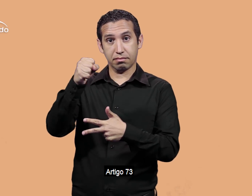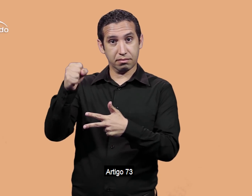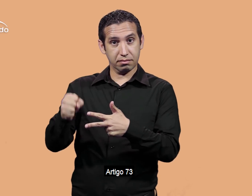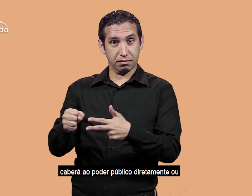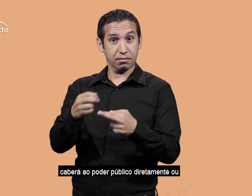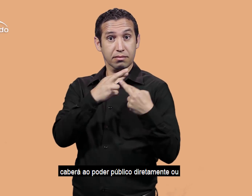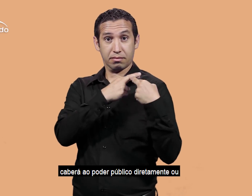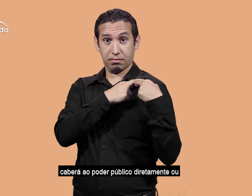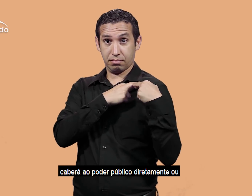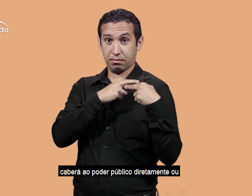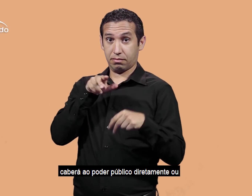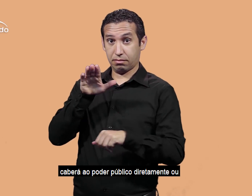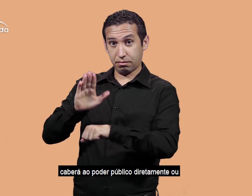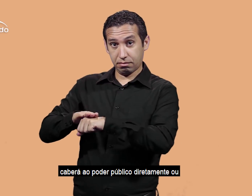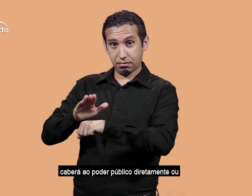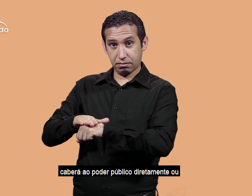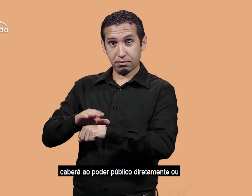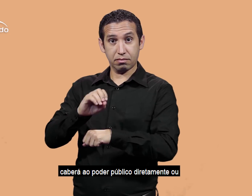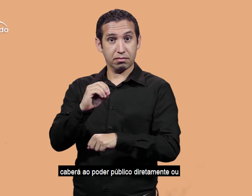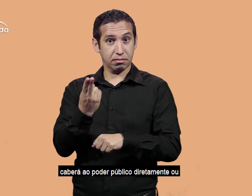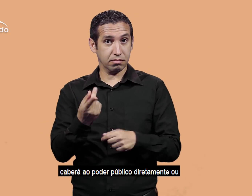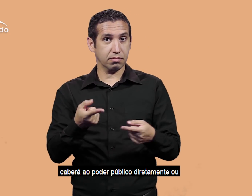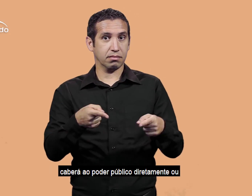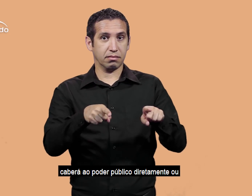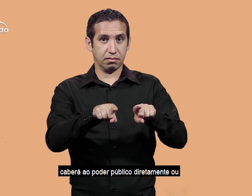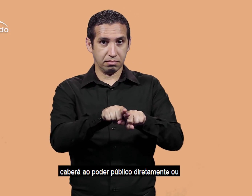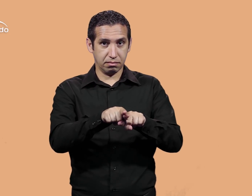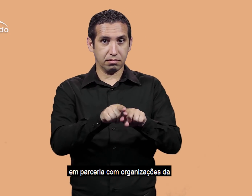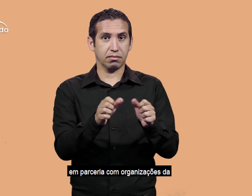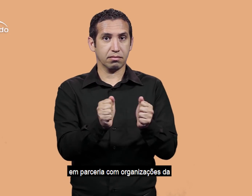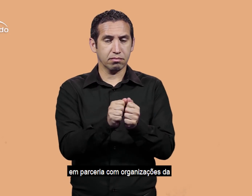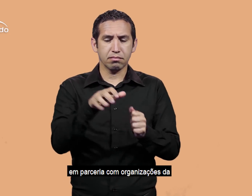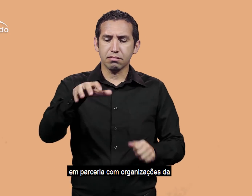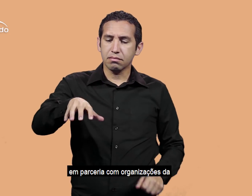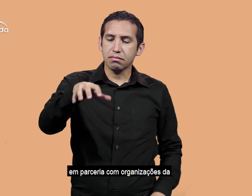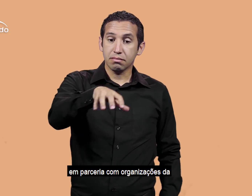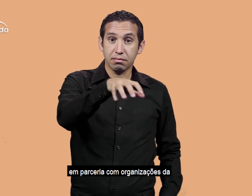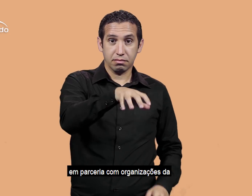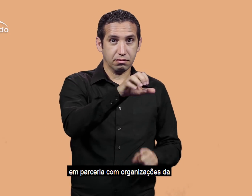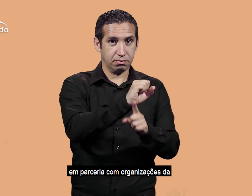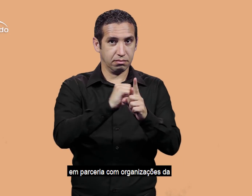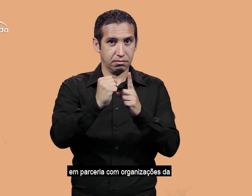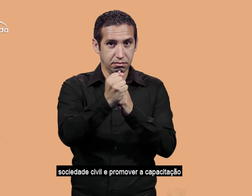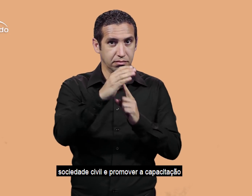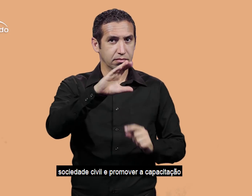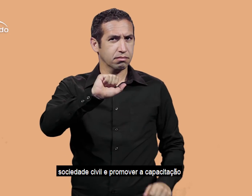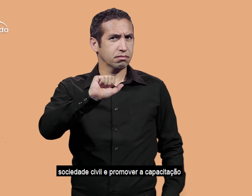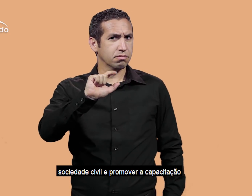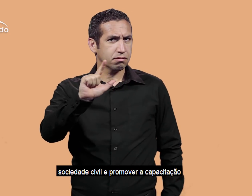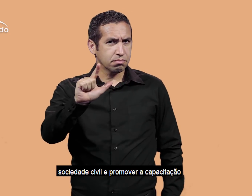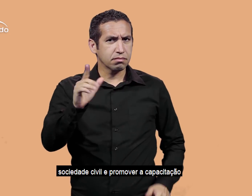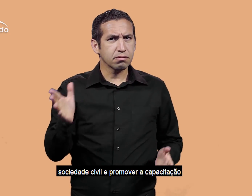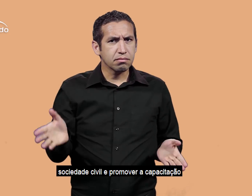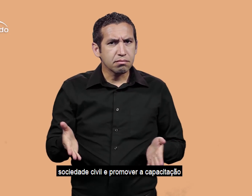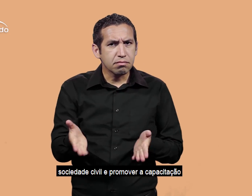caberá ao poder público diretamente ou em parceria com organizações da sociedade civil e promover a capacitação